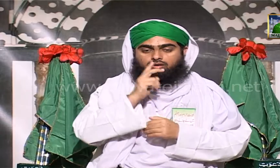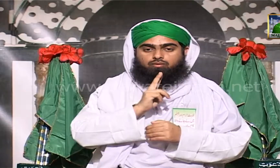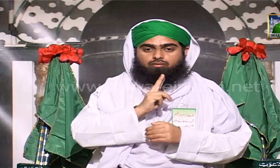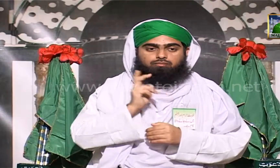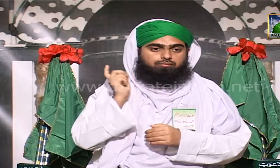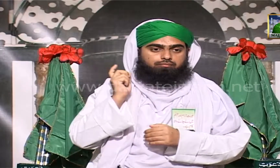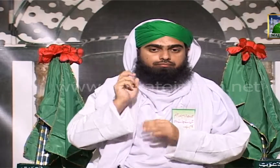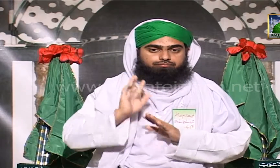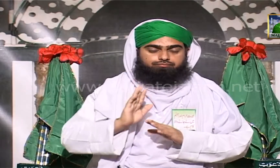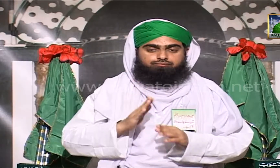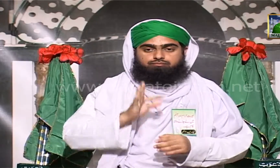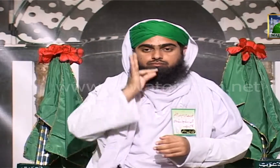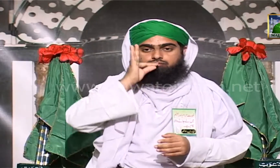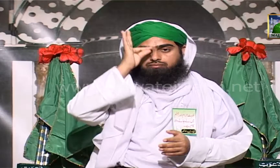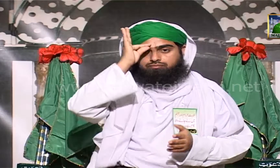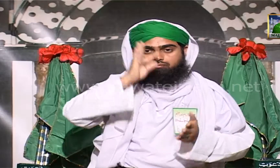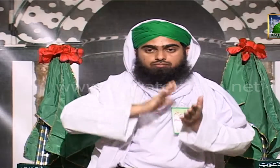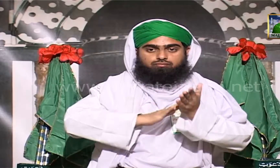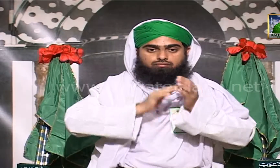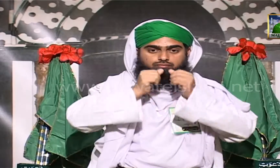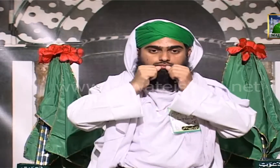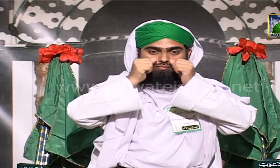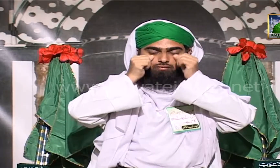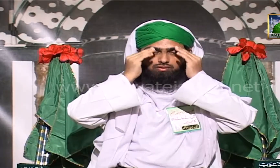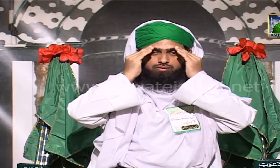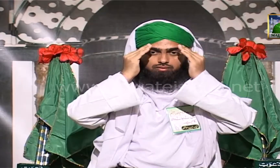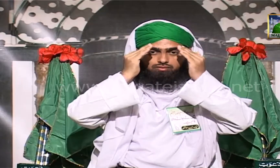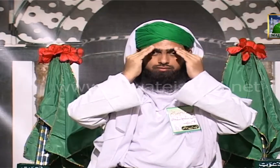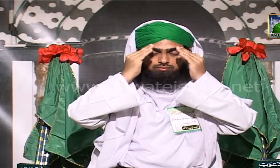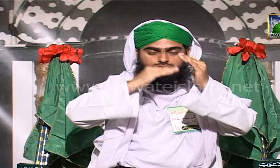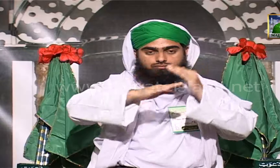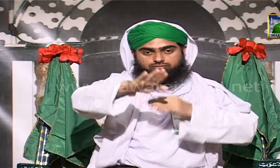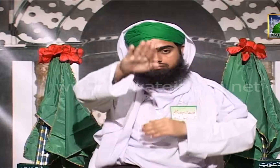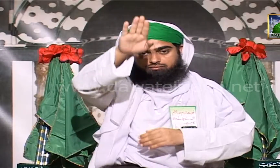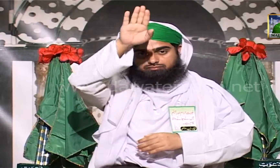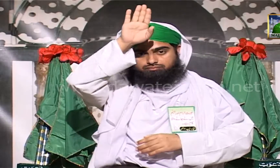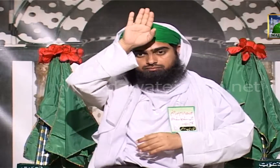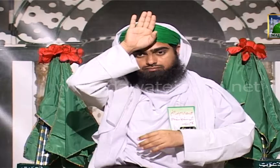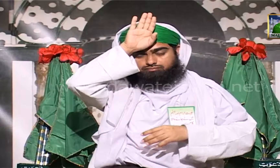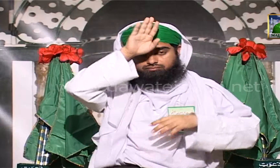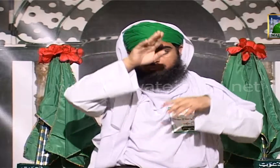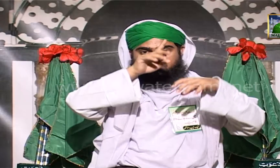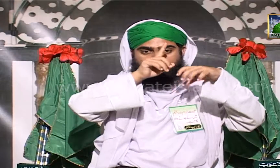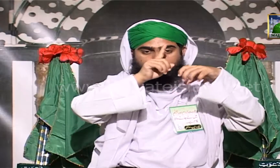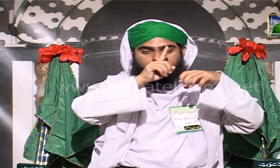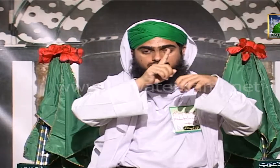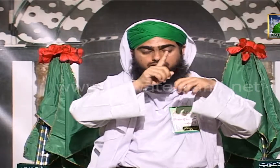نامدار مدینے کے تاجدار، رسولوں کے سالار، نبیوں کے سردار، شہنشاہ ابرار سرکار والا